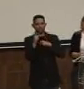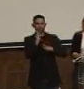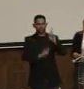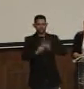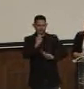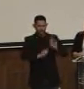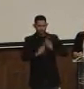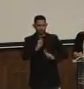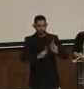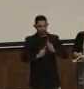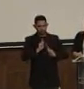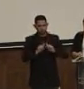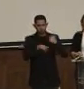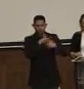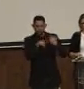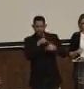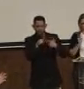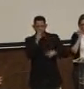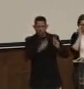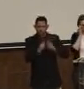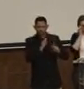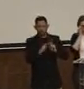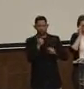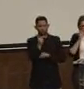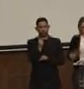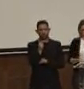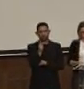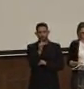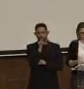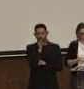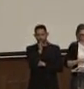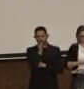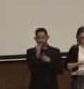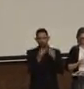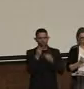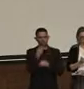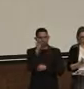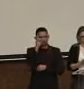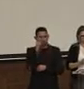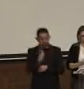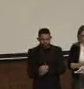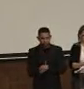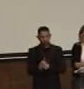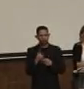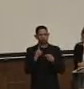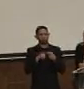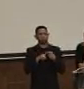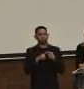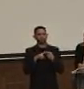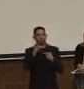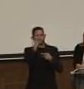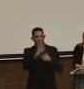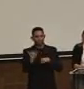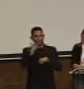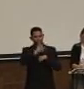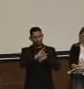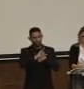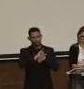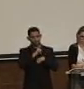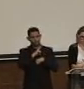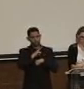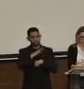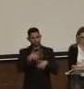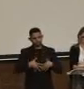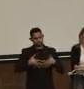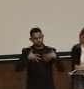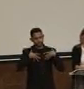Né? Gestão mesmo, não é gestão como diretor de campus. Tenho o maior